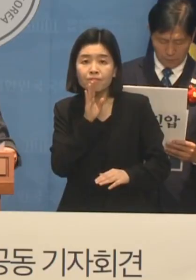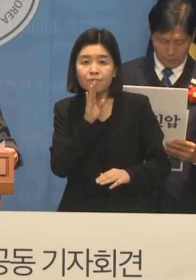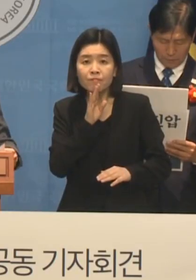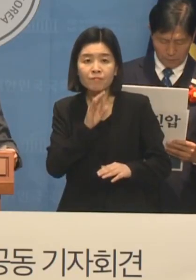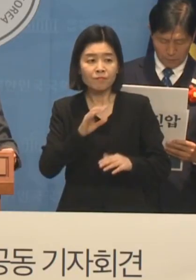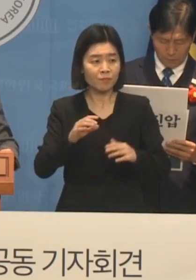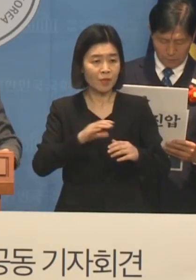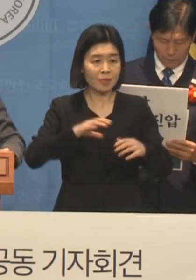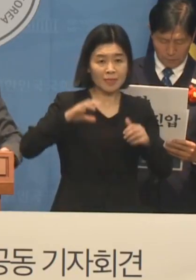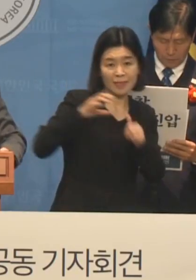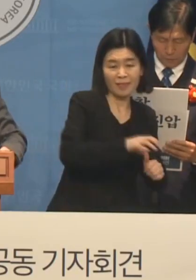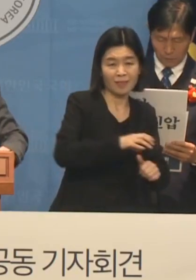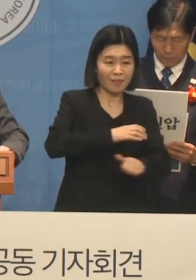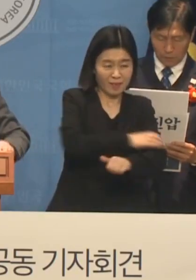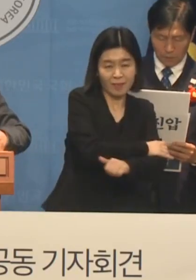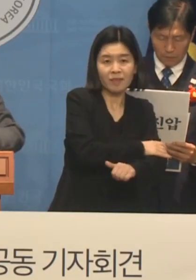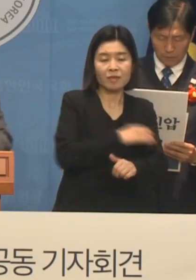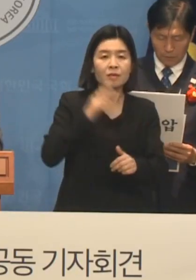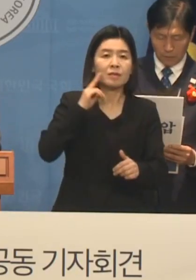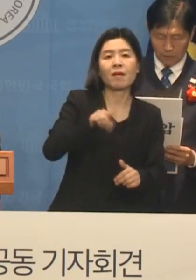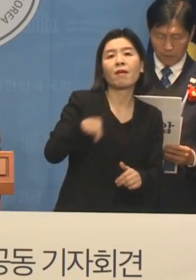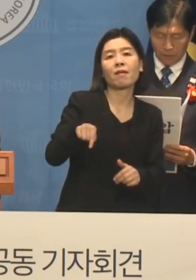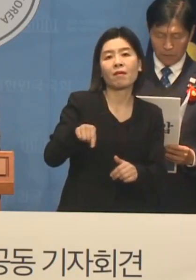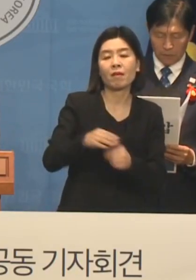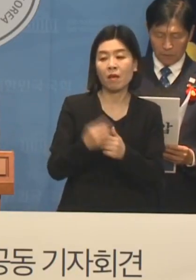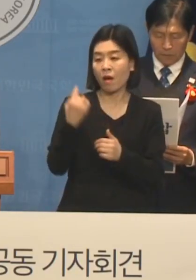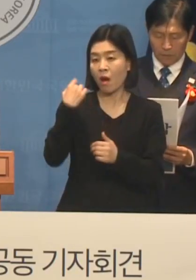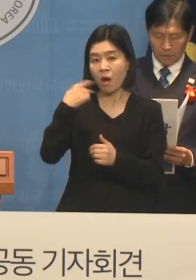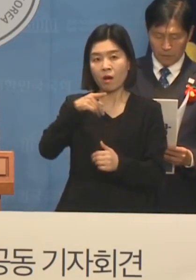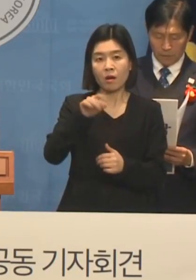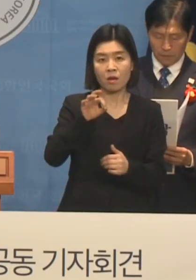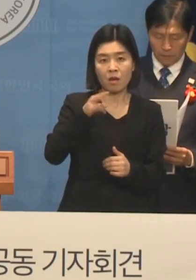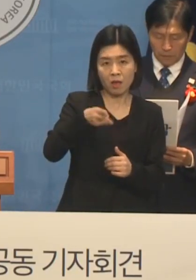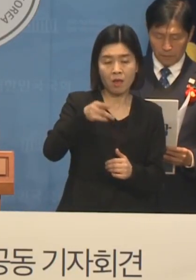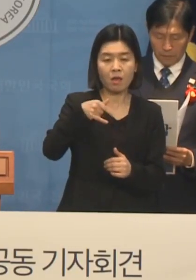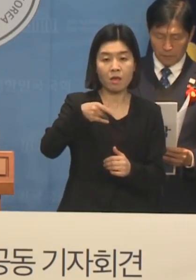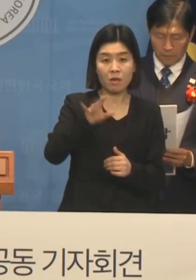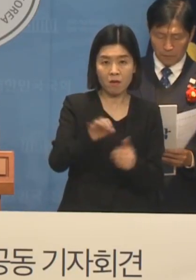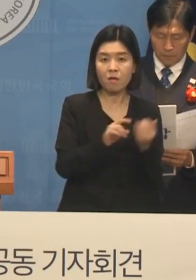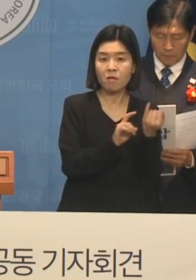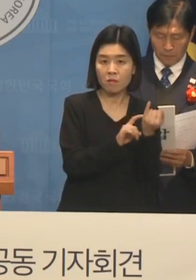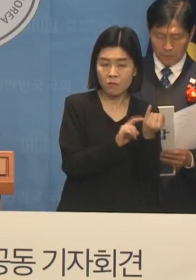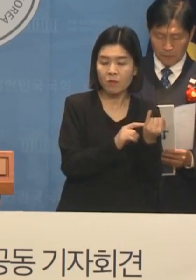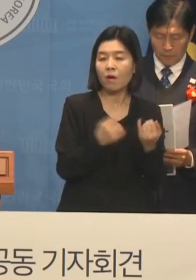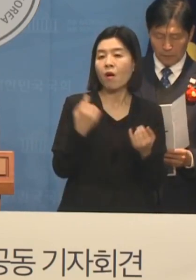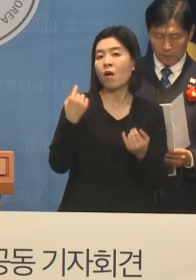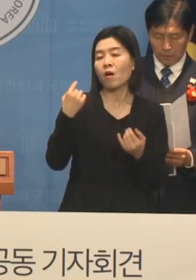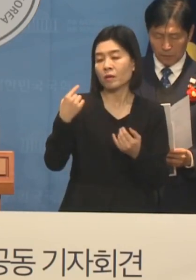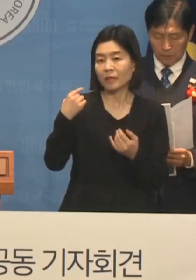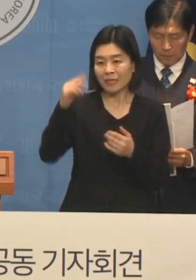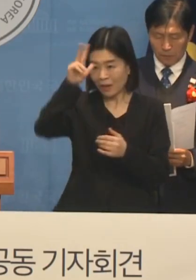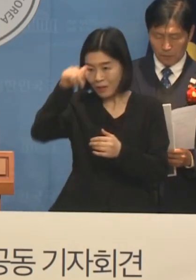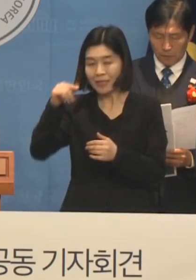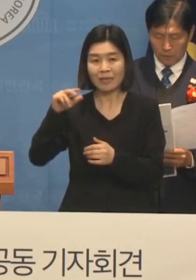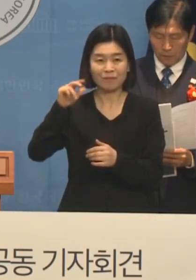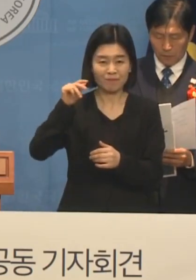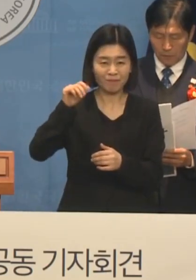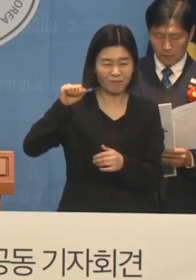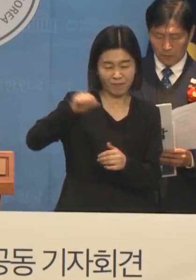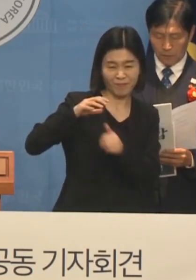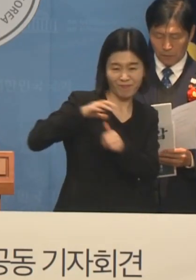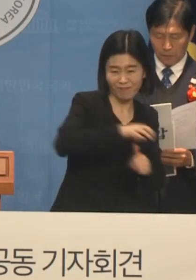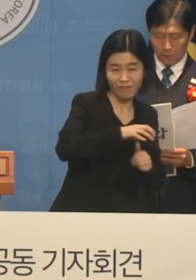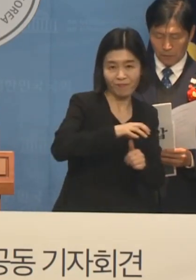심각한 사안이라고 생각합니다. 어제 정혜경 의원은 당시 폭력적인 진압을 지휘한 경찰 지도부를